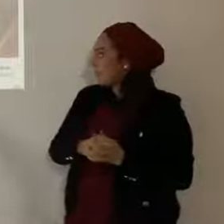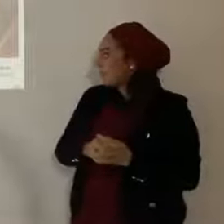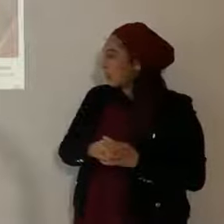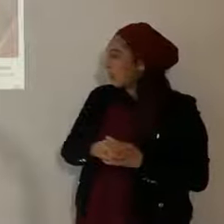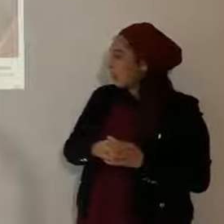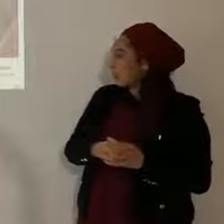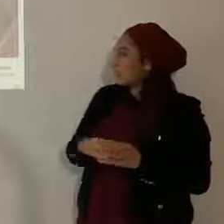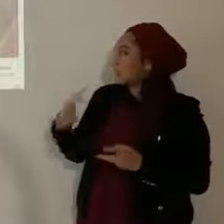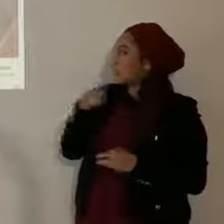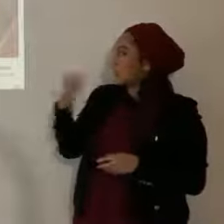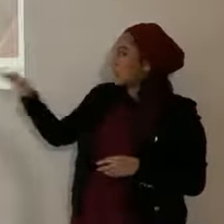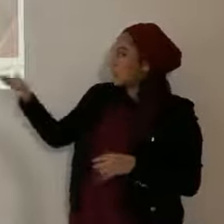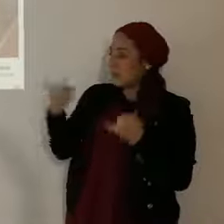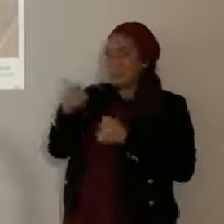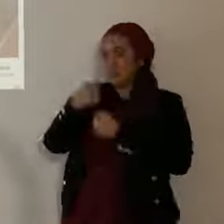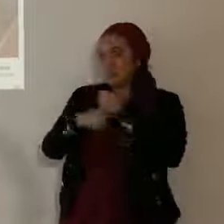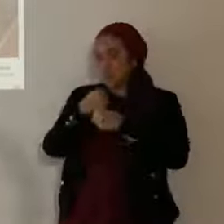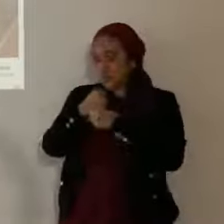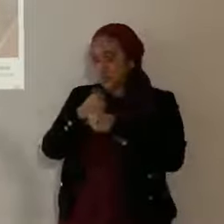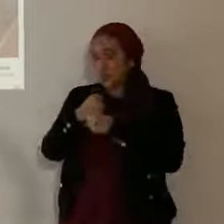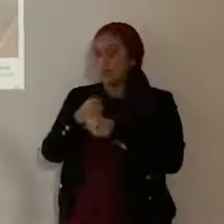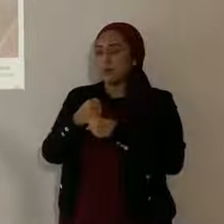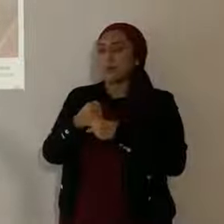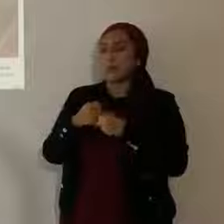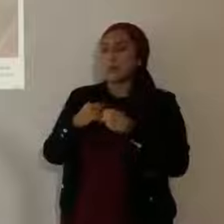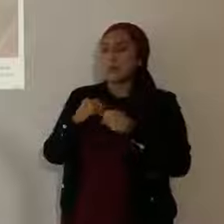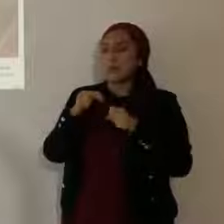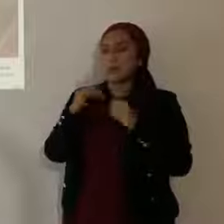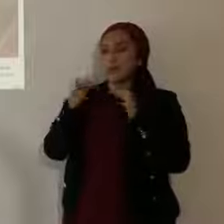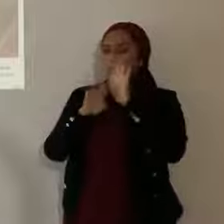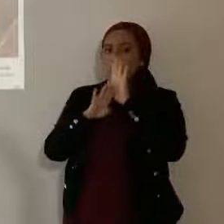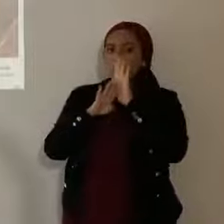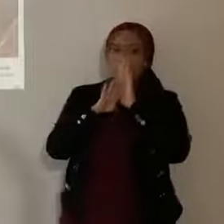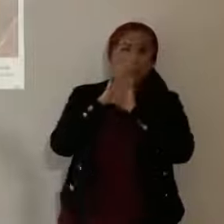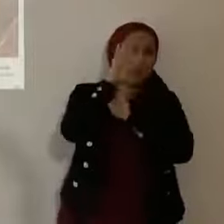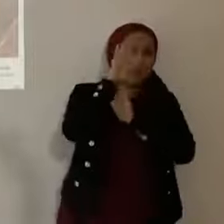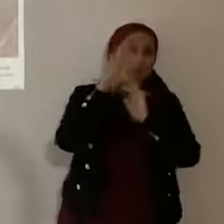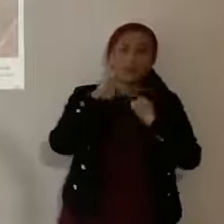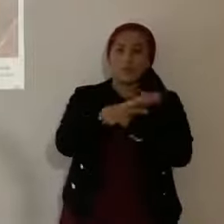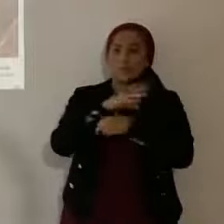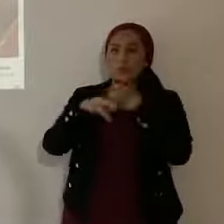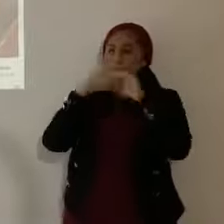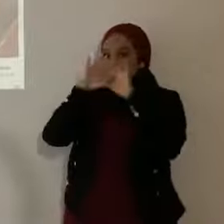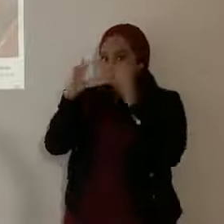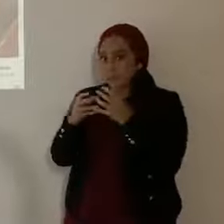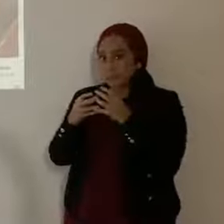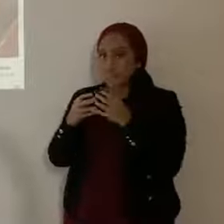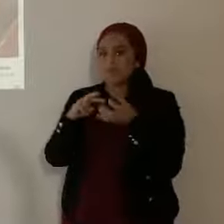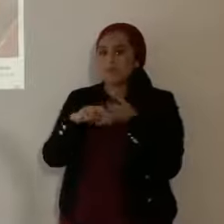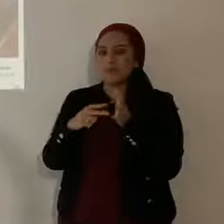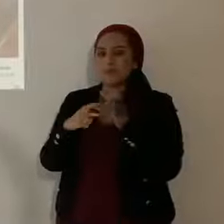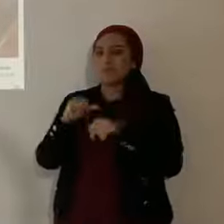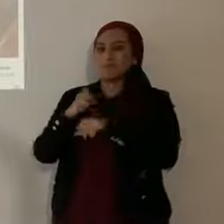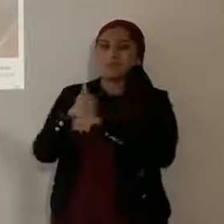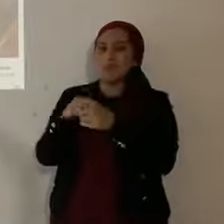dice, este año las búsquedas de afirmaciones alcanzaron su máximo histórico en todo el mundo. ¿Qué son las afirmaciones? Por ejemplo,